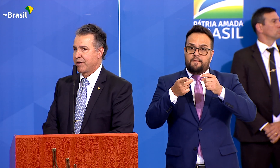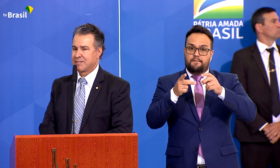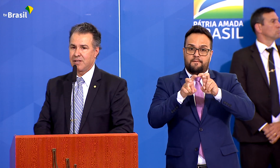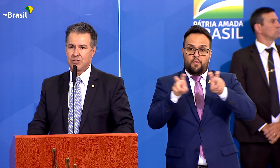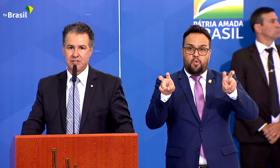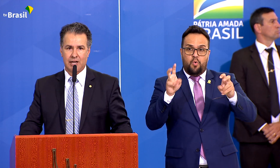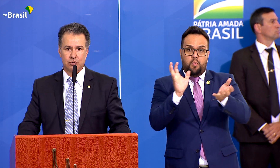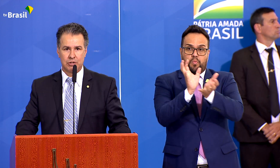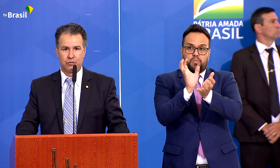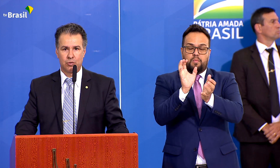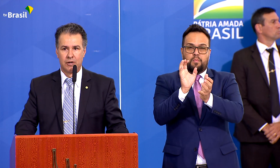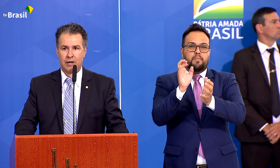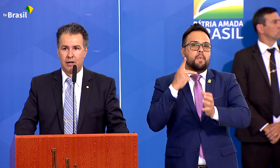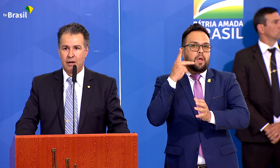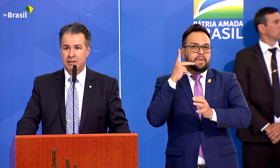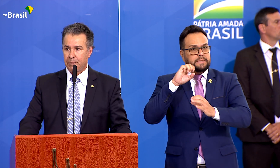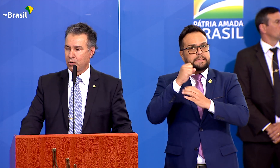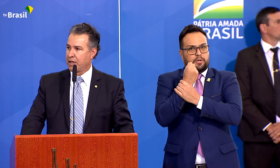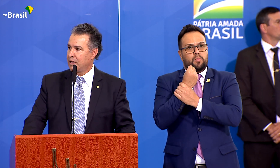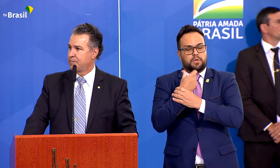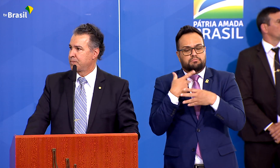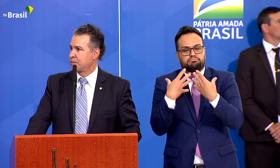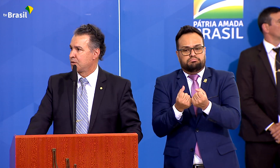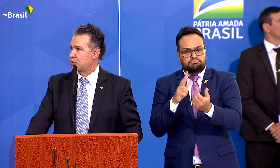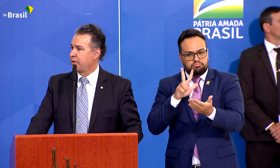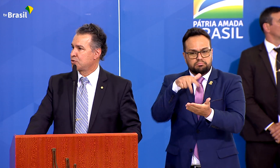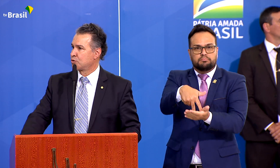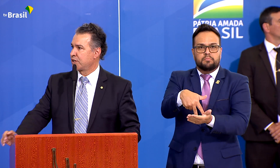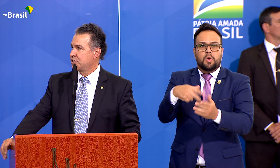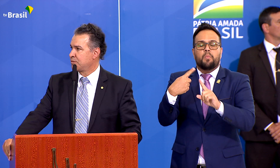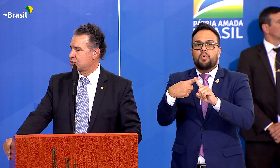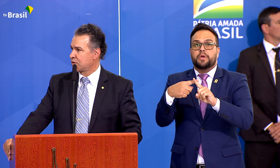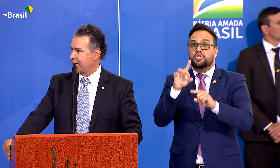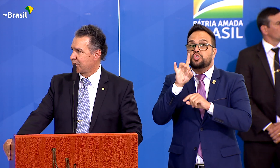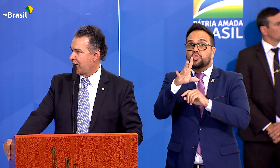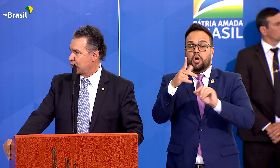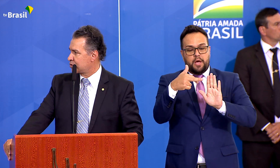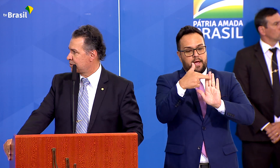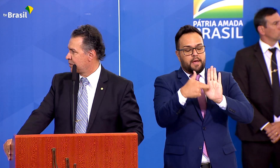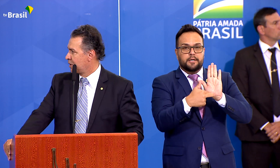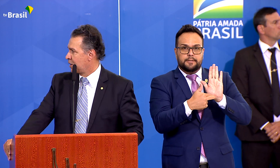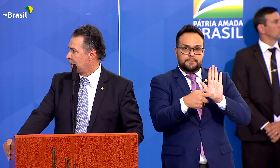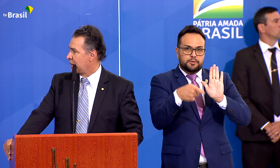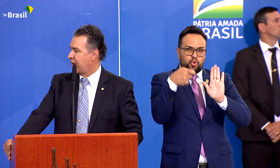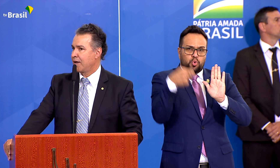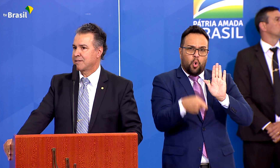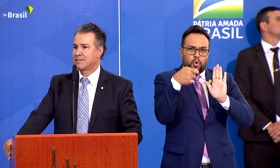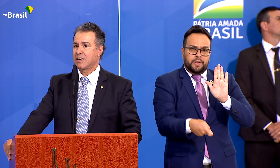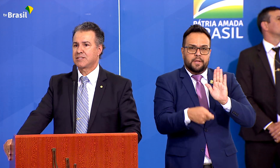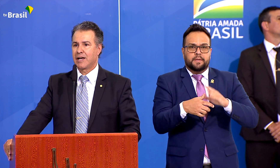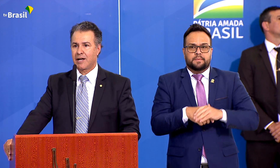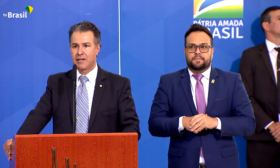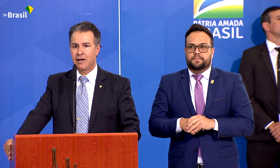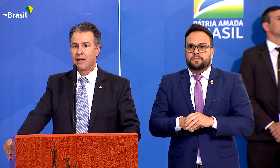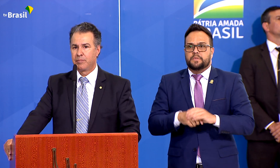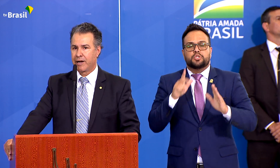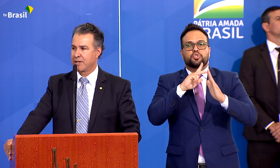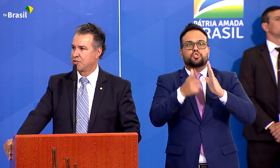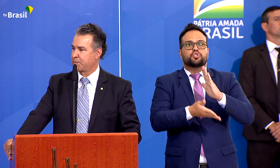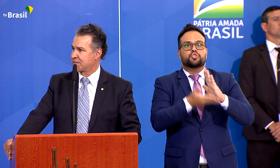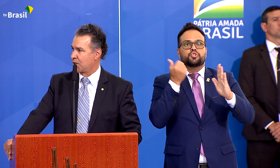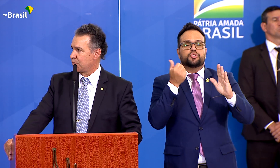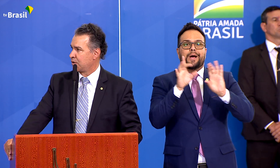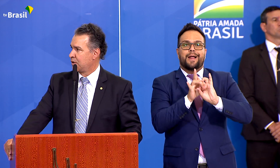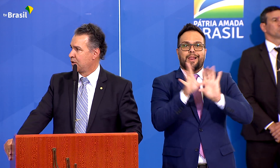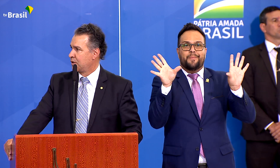estaria presente nesse ato Cívico até Porque somente nos regimes totalitários é cerceada